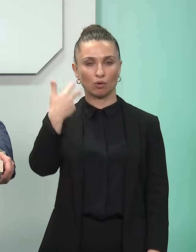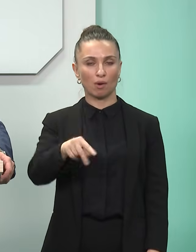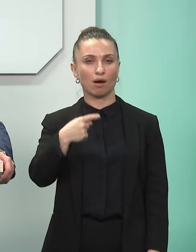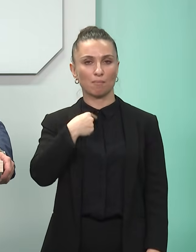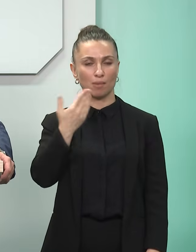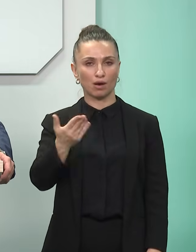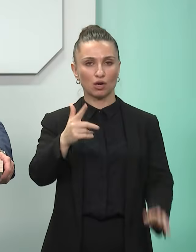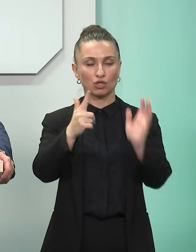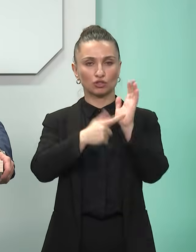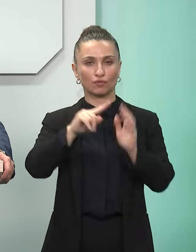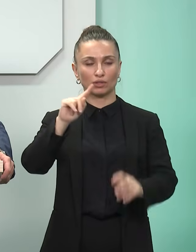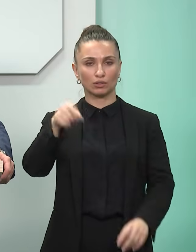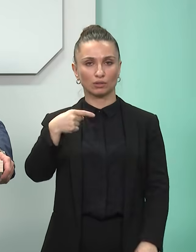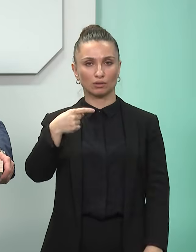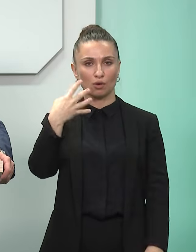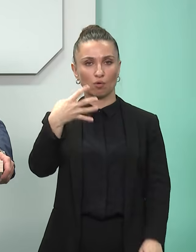22230 ხმა